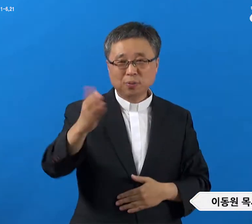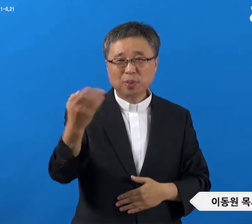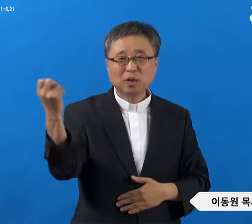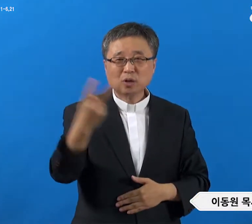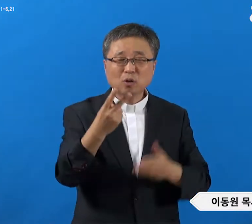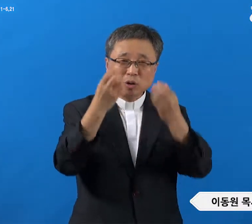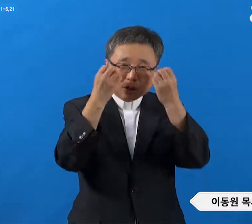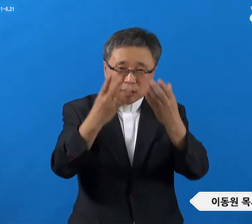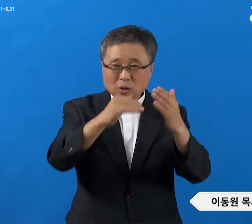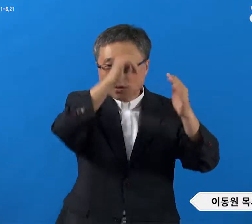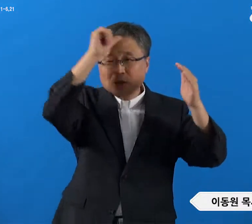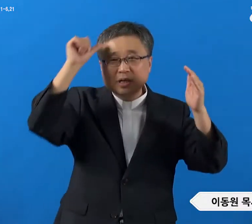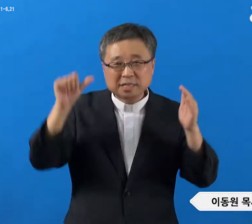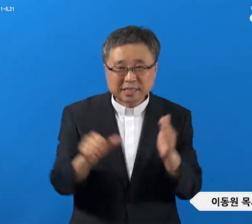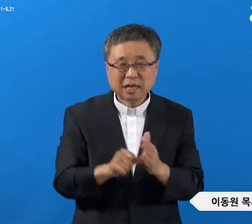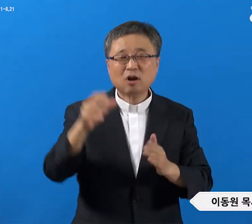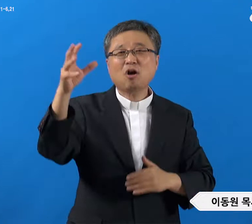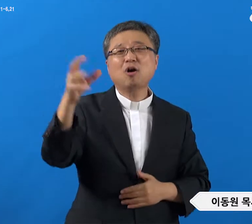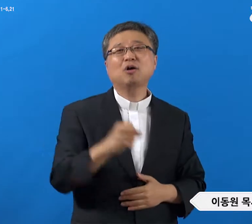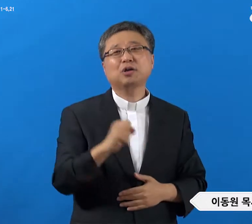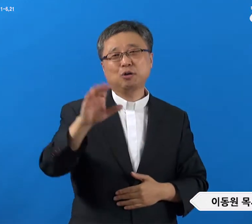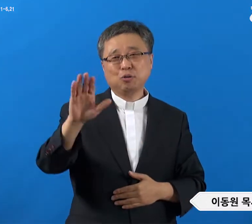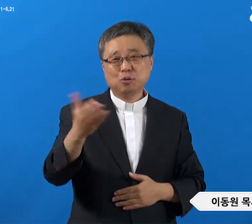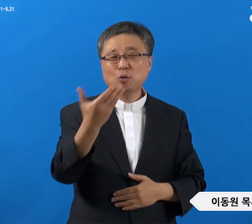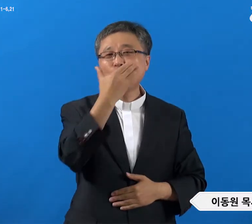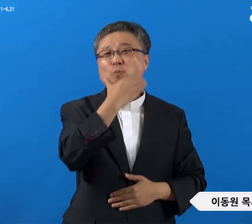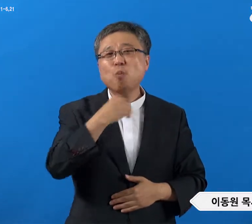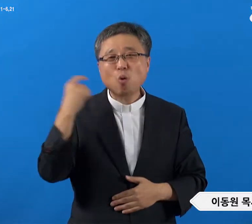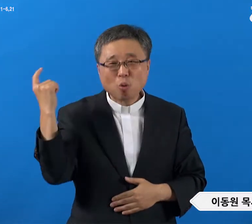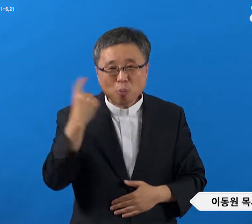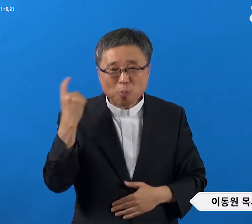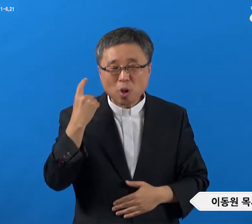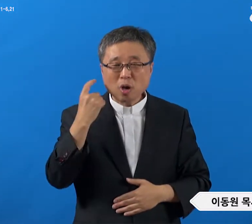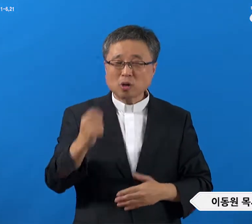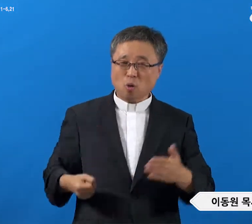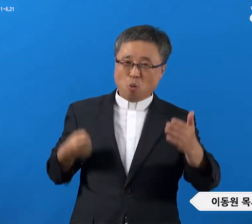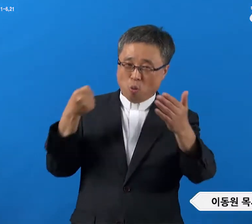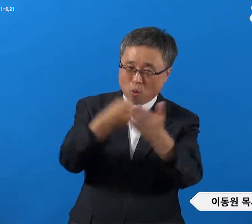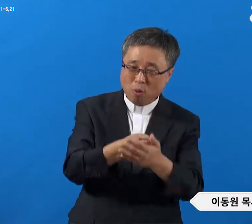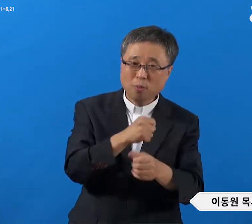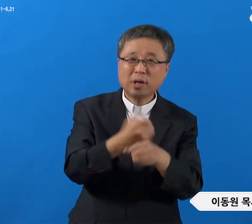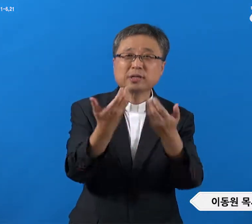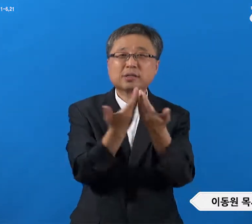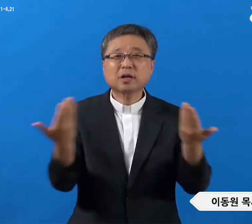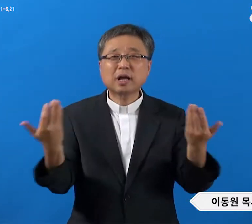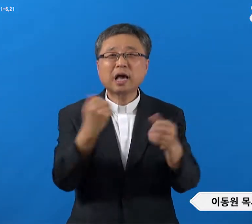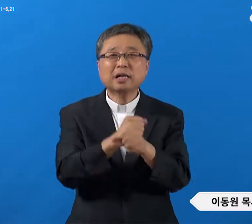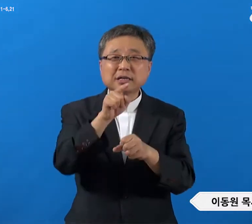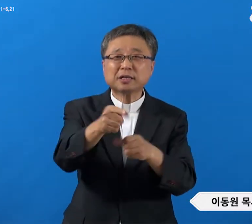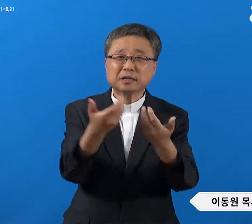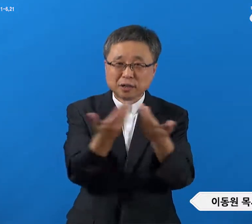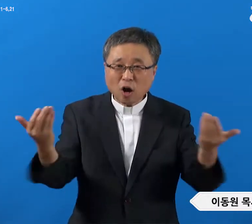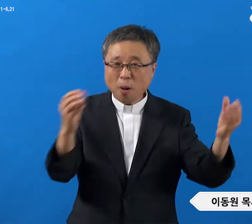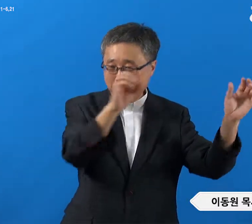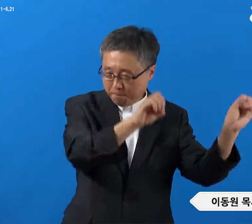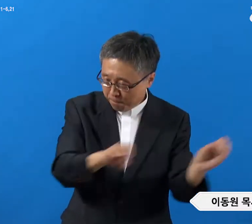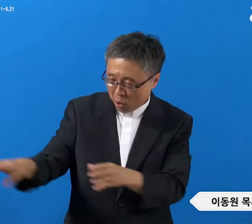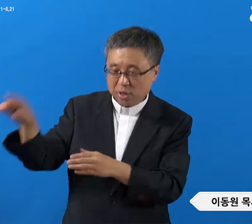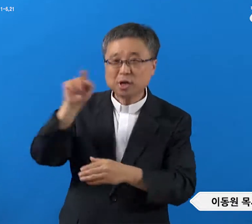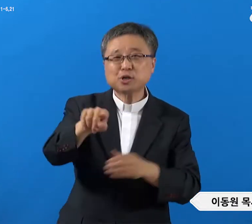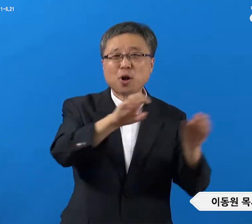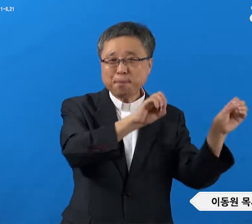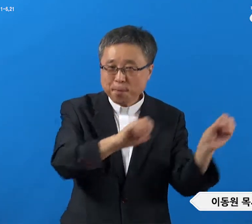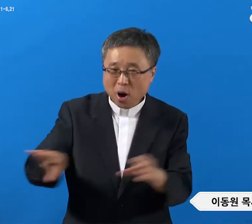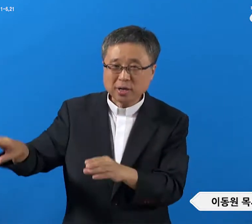그리고 새로운 인생을 얻게 되는 것입니다. 복음은 과감하게 떠나야 할 것을 떠나고 버릴 것을